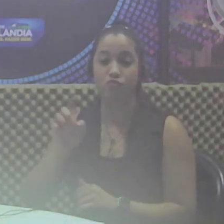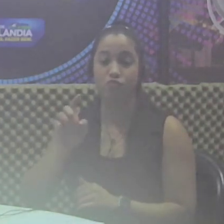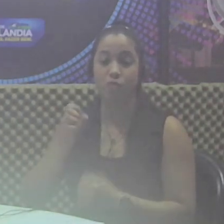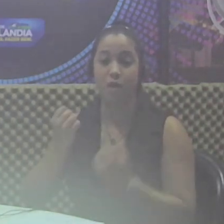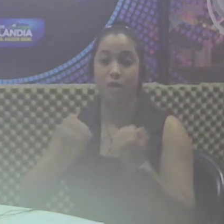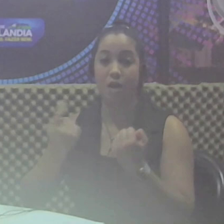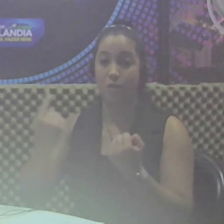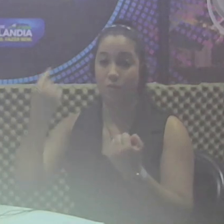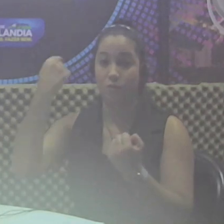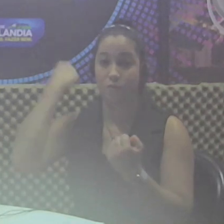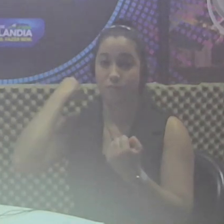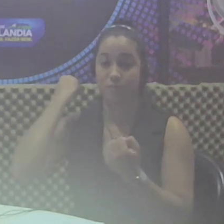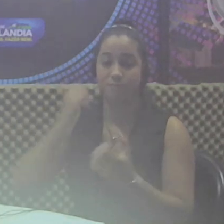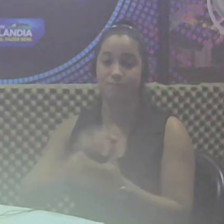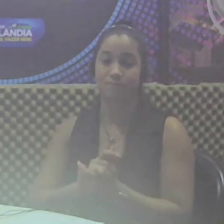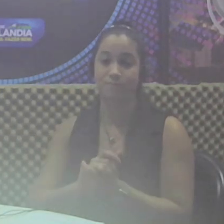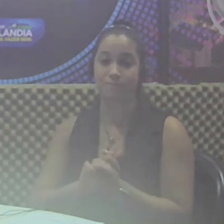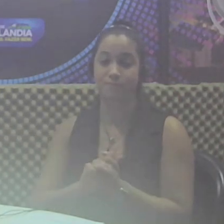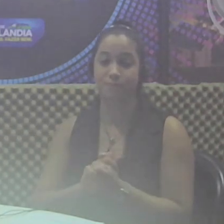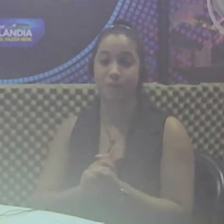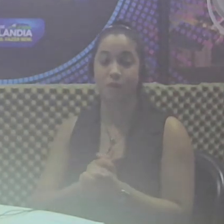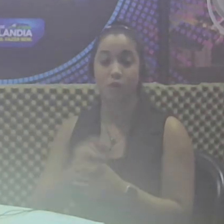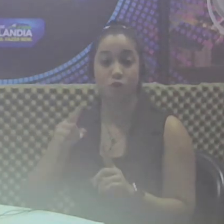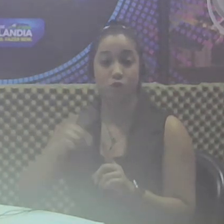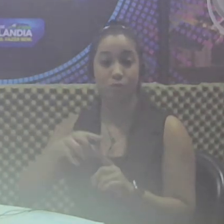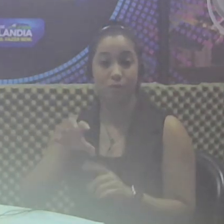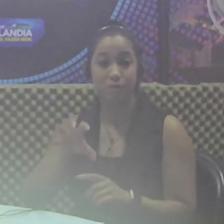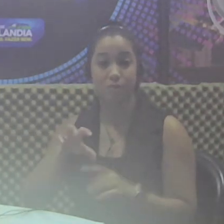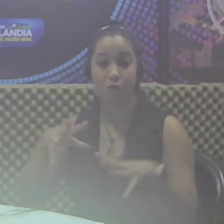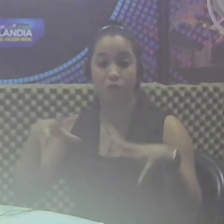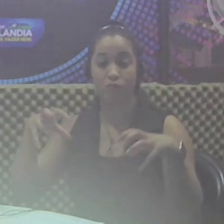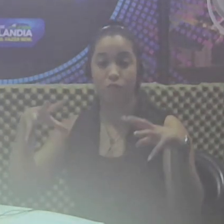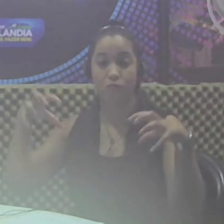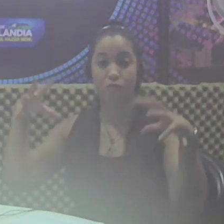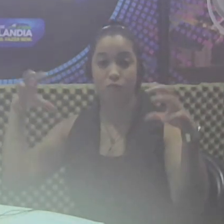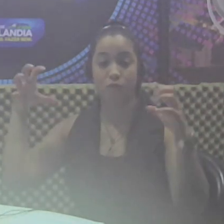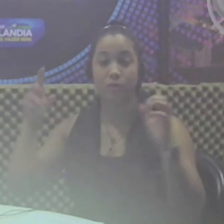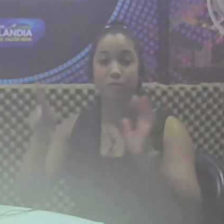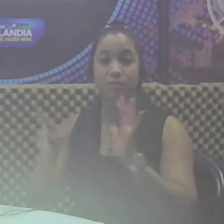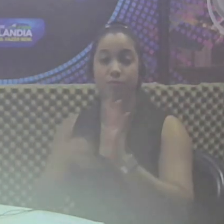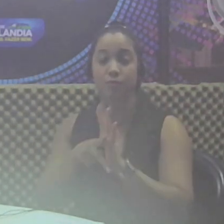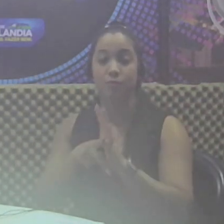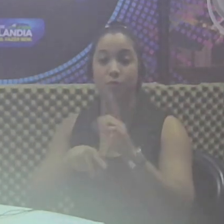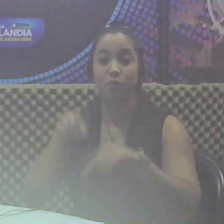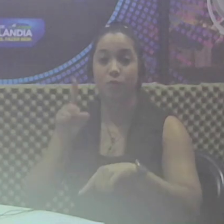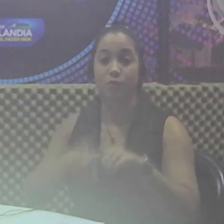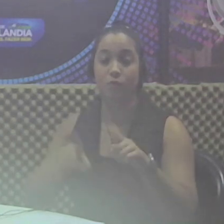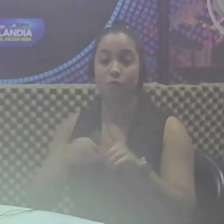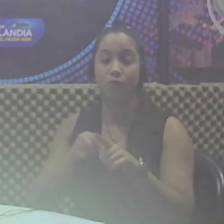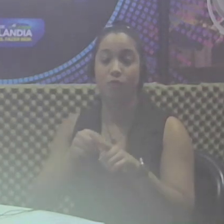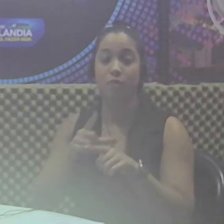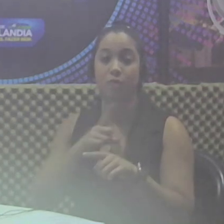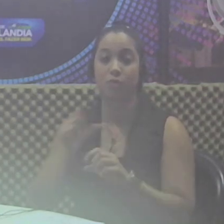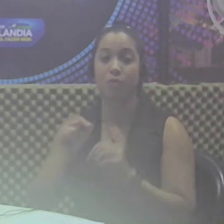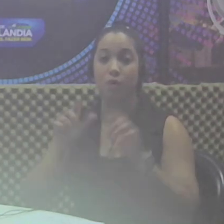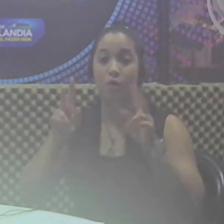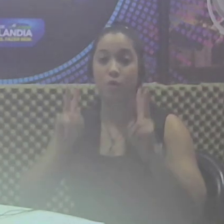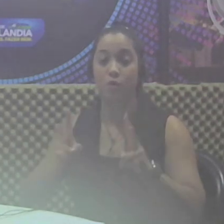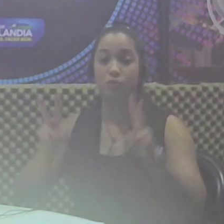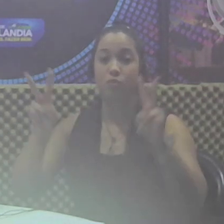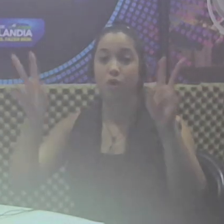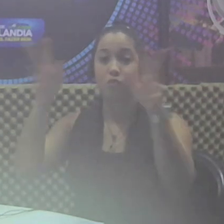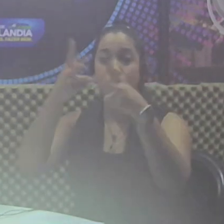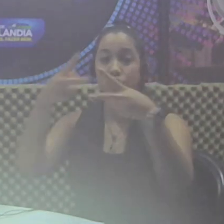acoplados aos veículos. Com este método de dispersão, as partículas do produto pulverizado permanecem mais